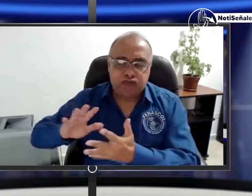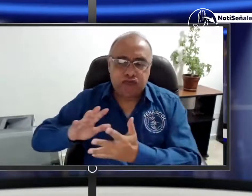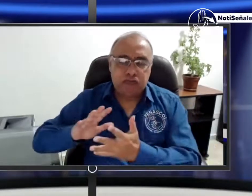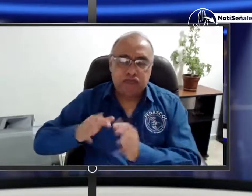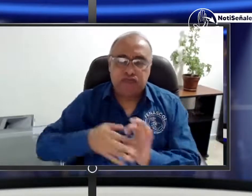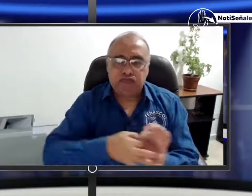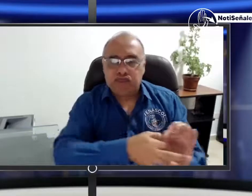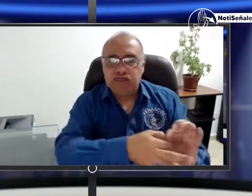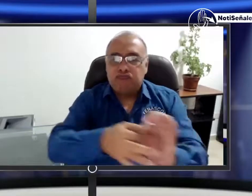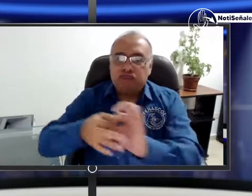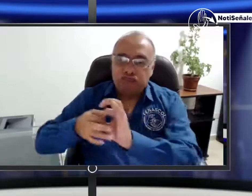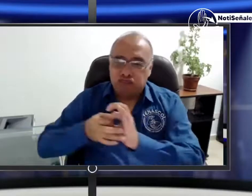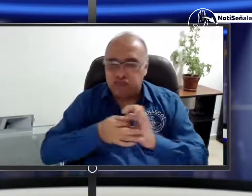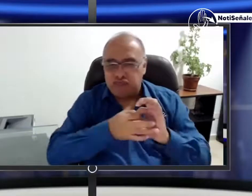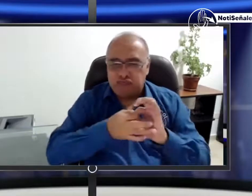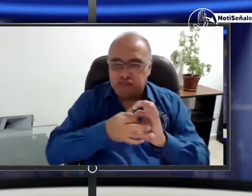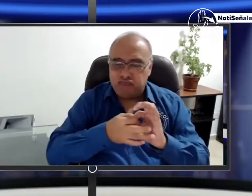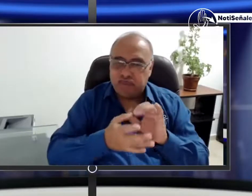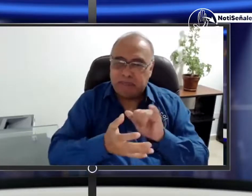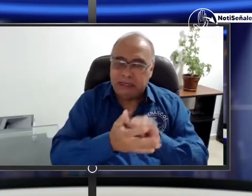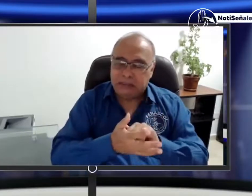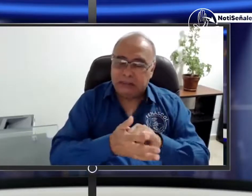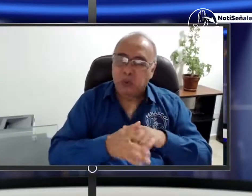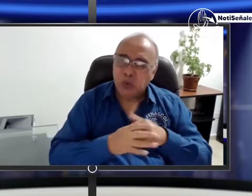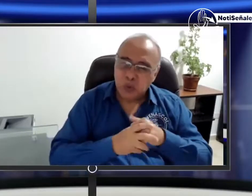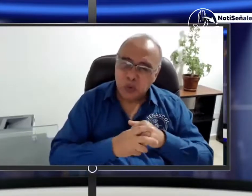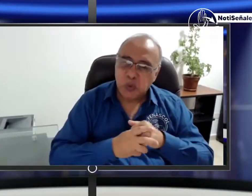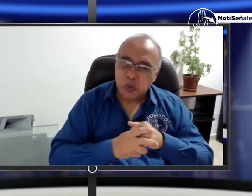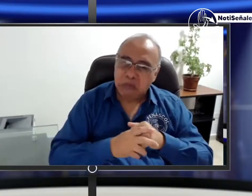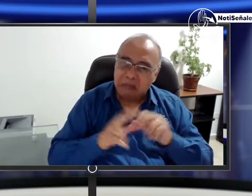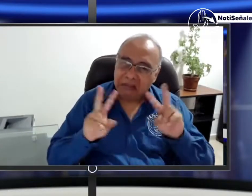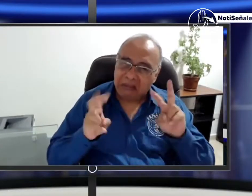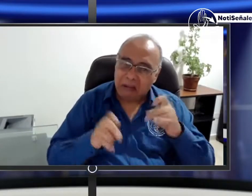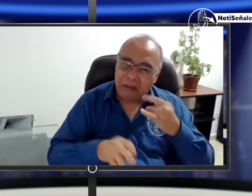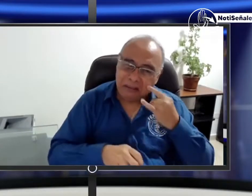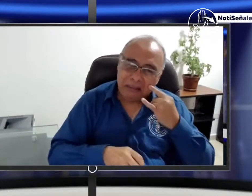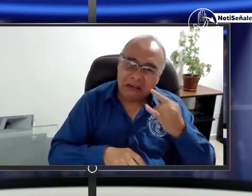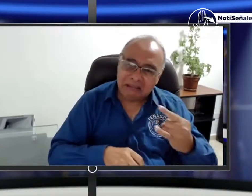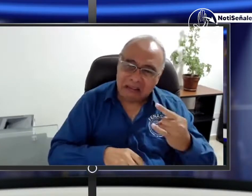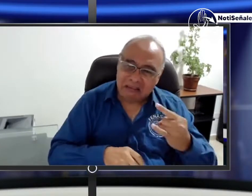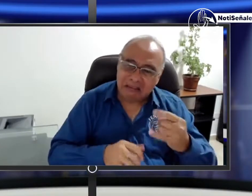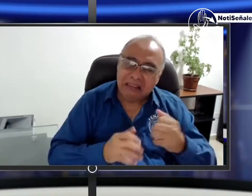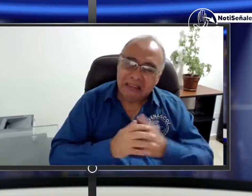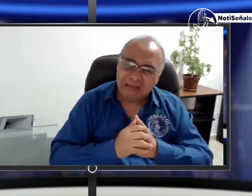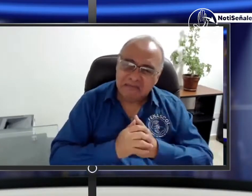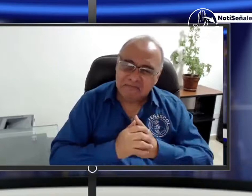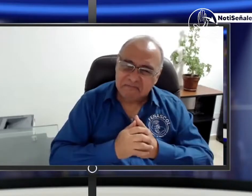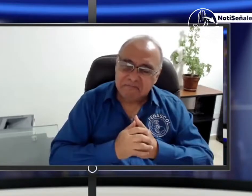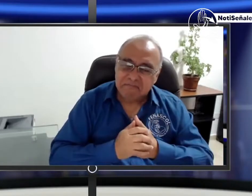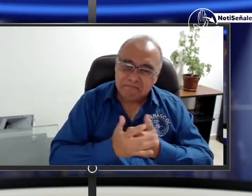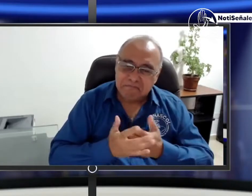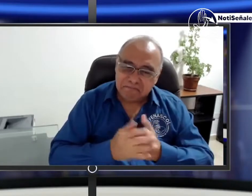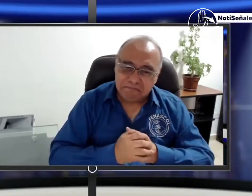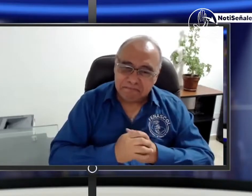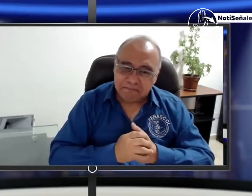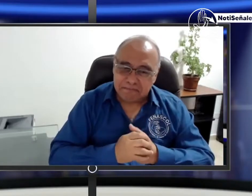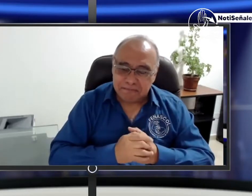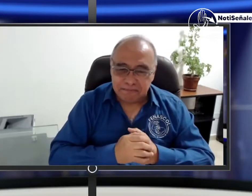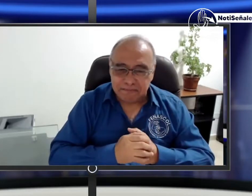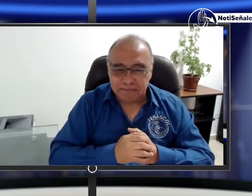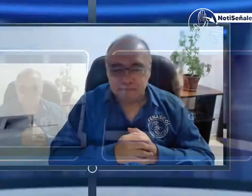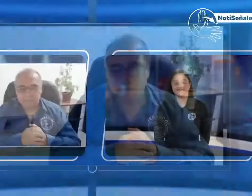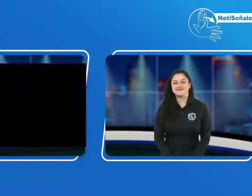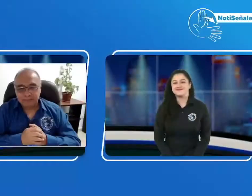propone que la lengua de señas nos une ese es el lema consigna bastante